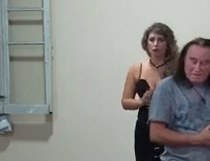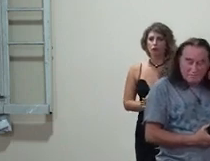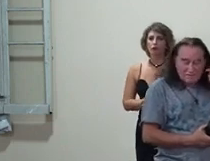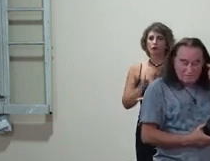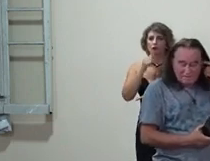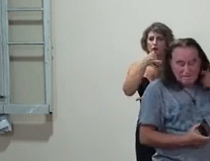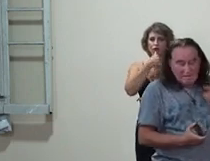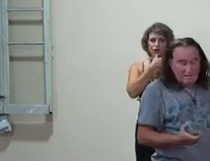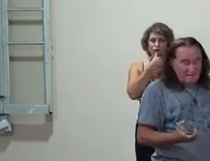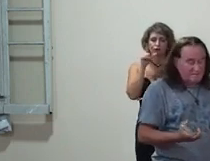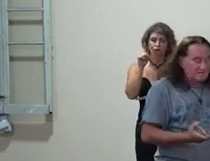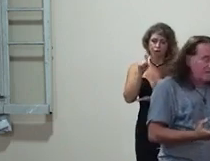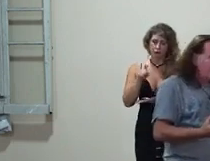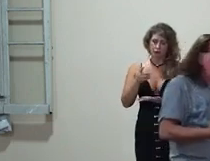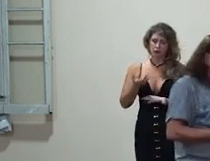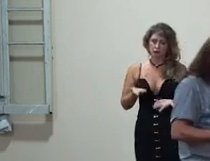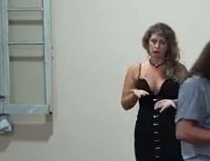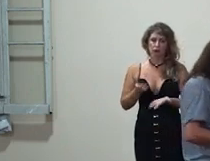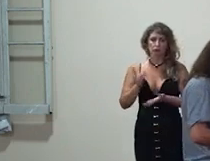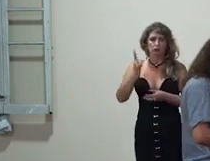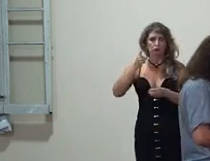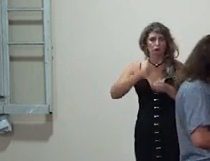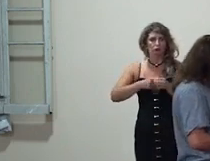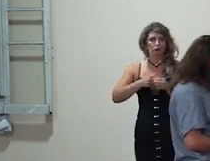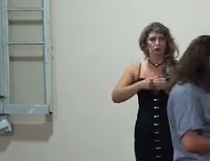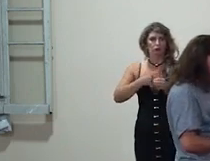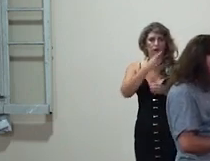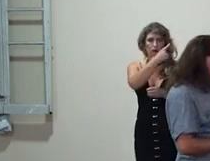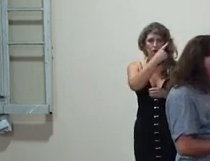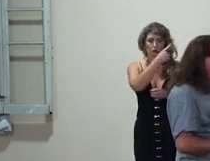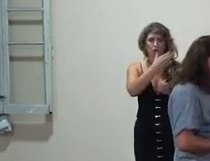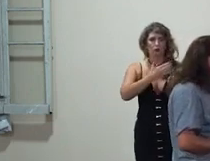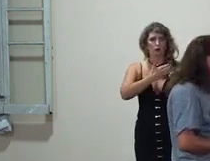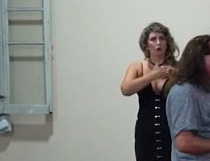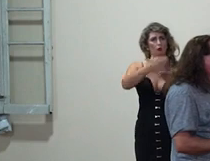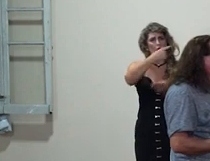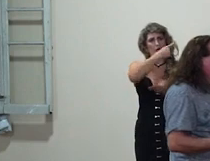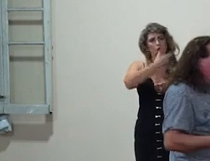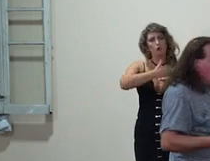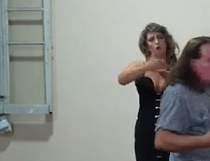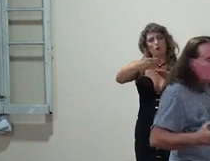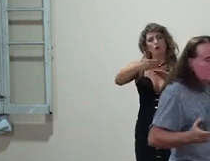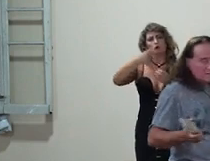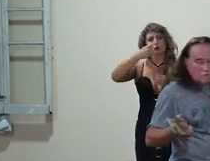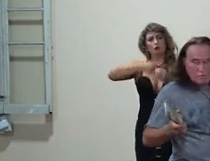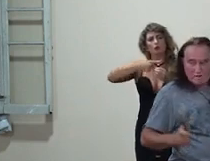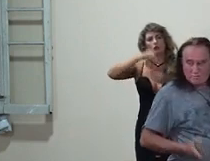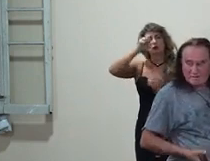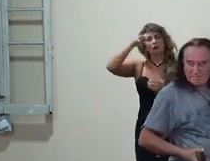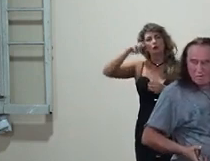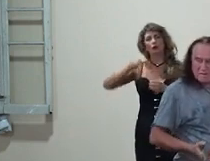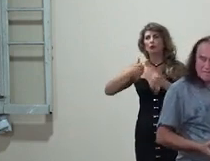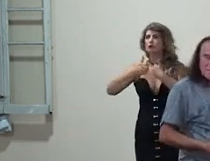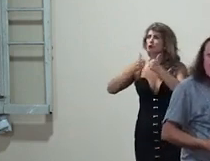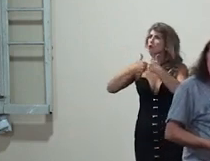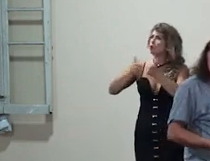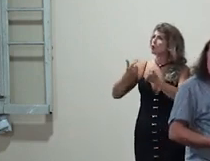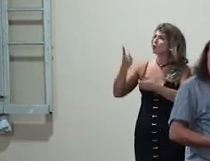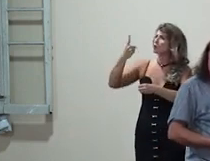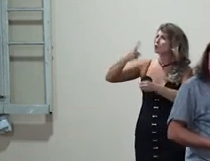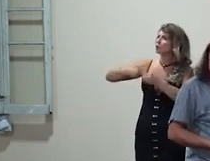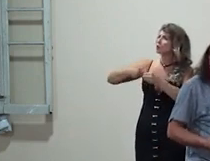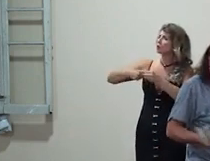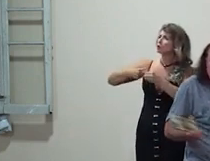vai te desanimando, né? Tem a cidade aí, eu moro lá no Sambaio, na entrada da cidade. Daí passa um ônibus, pô, que